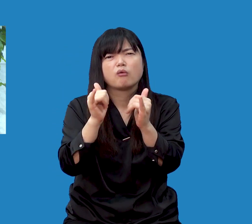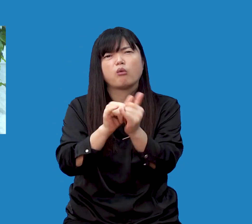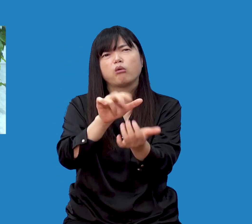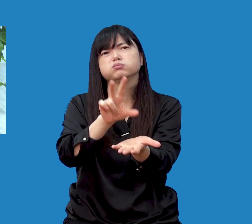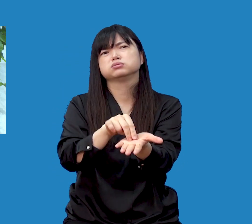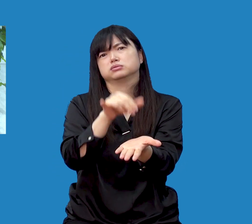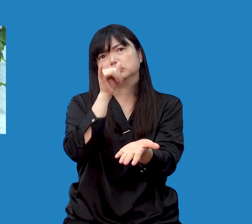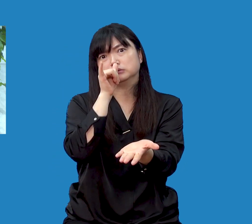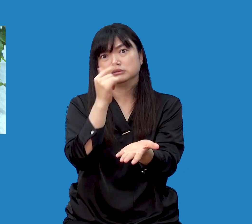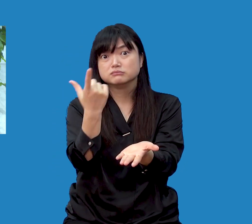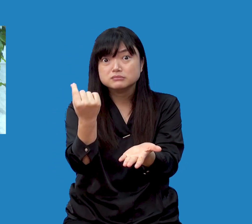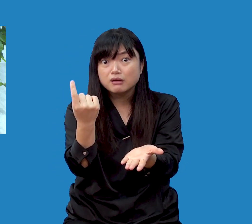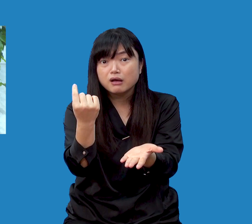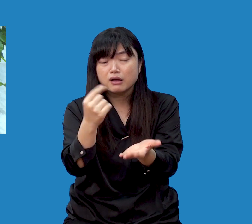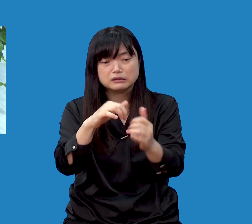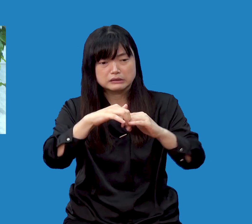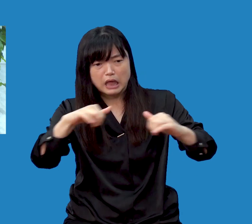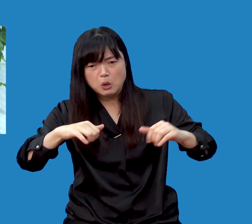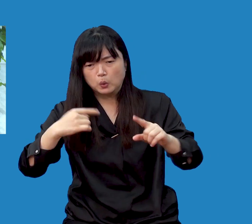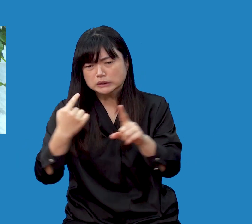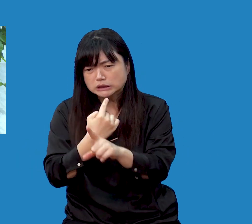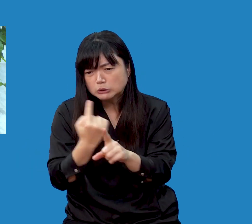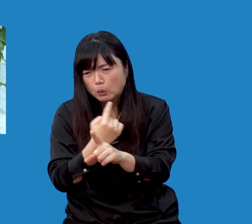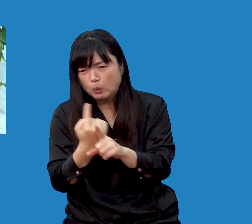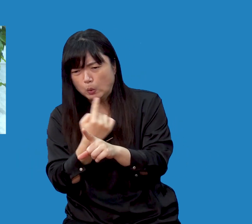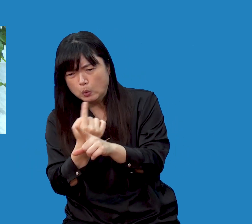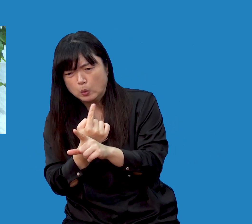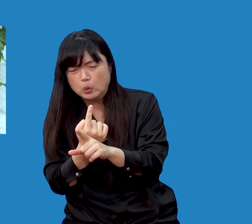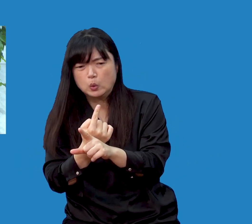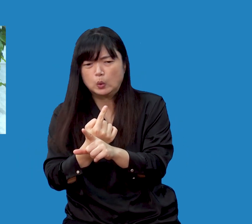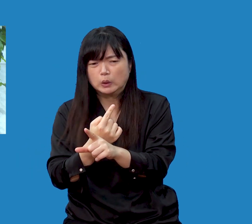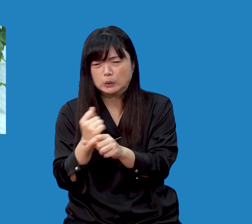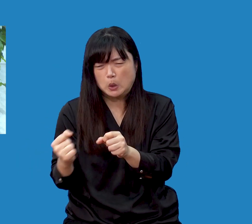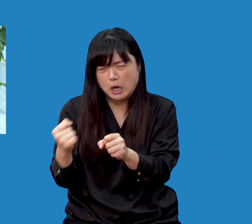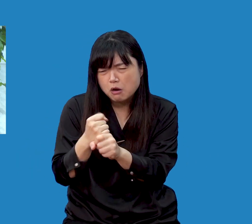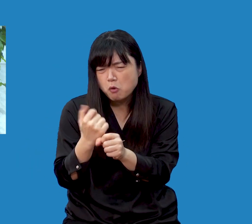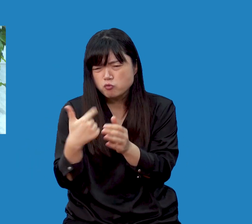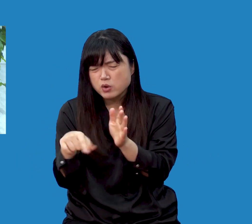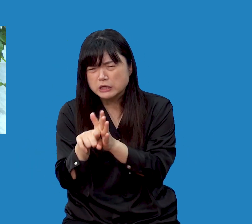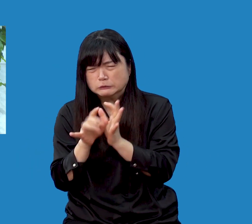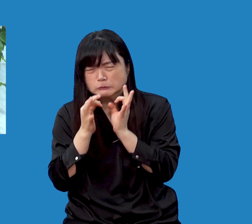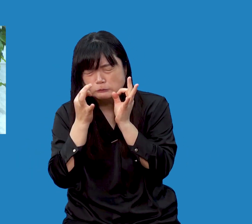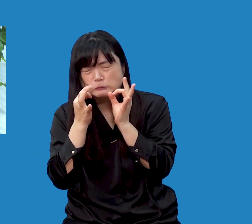이렇게 억제하고 또 치료하기 위해서 애를 씁니까?